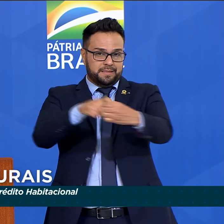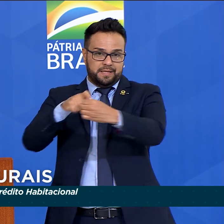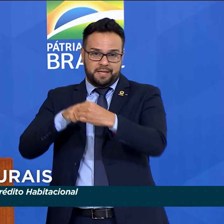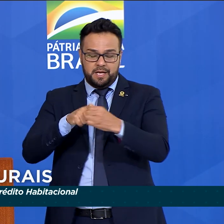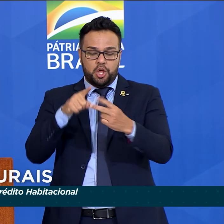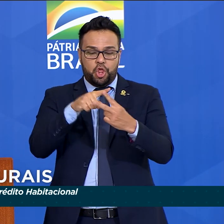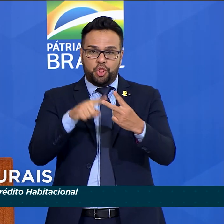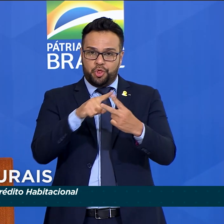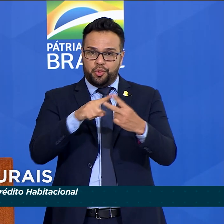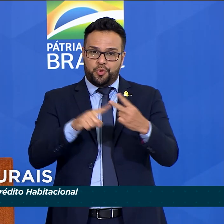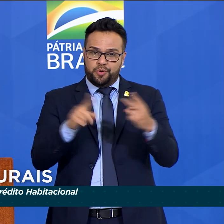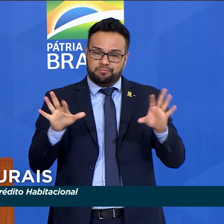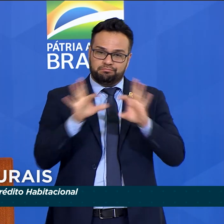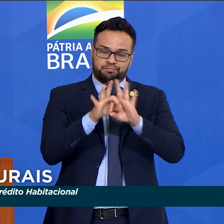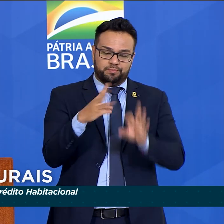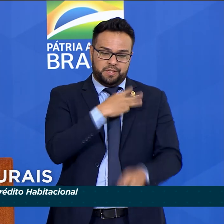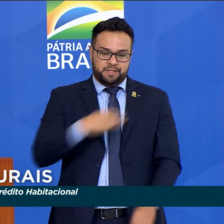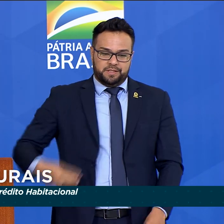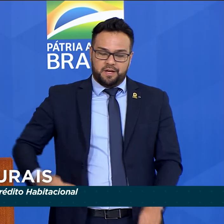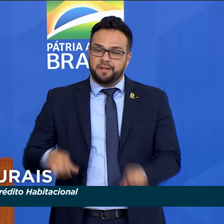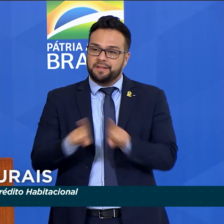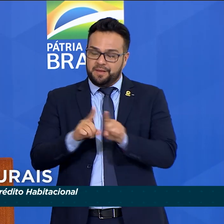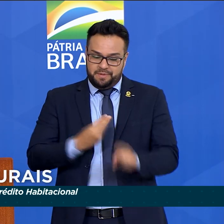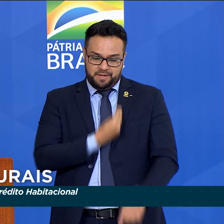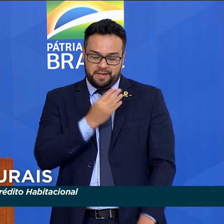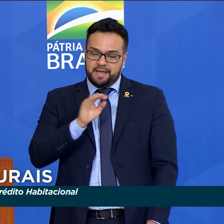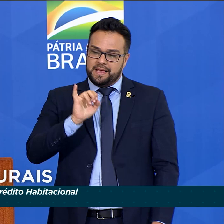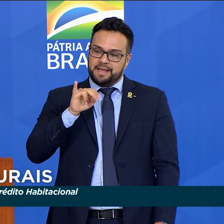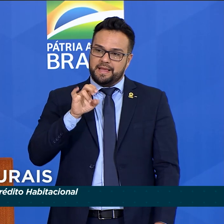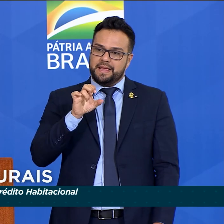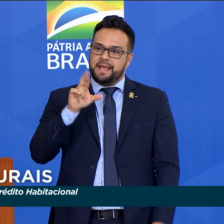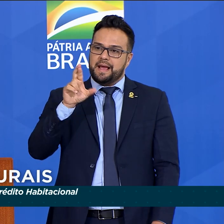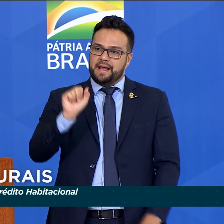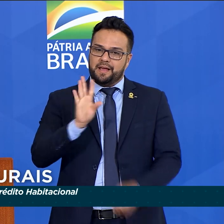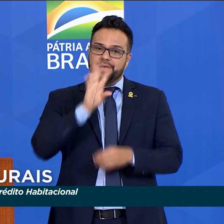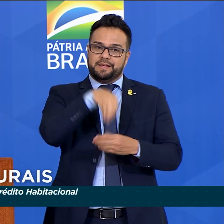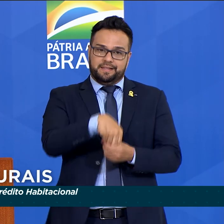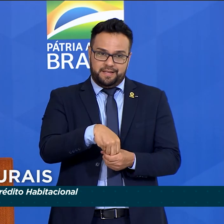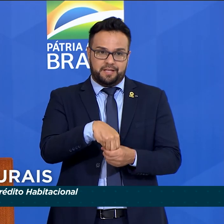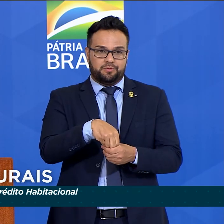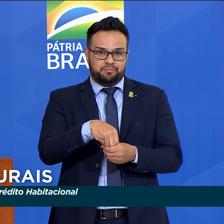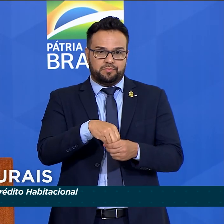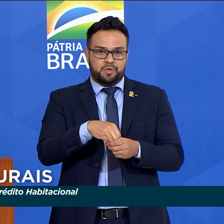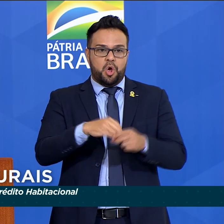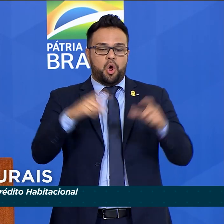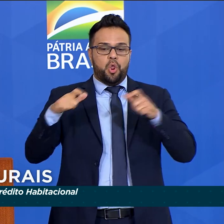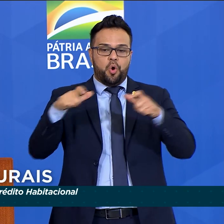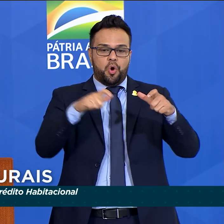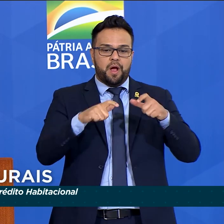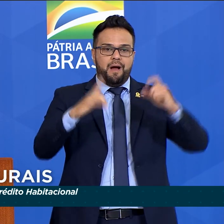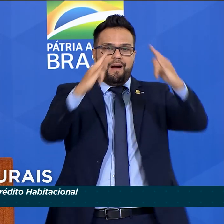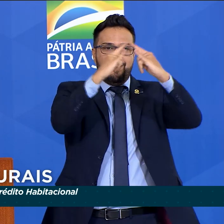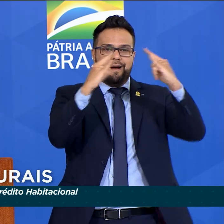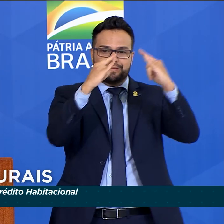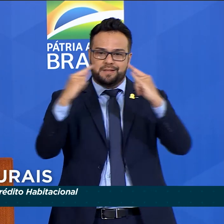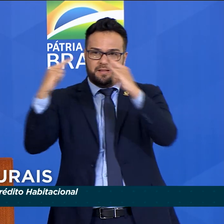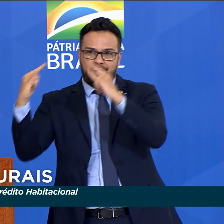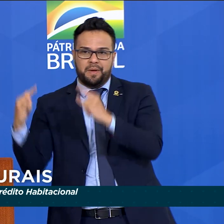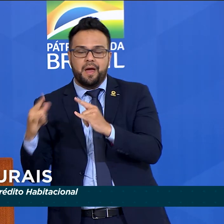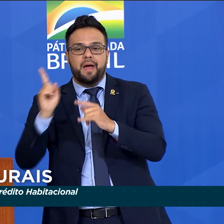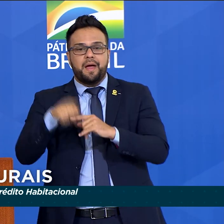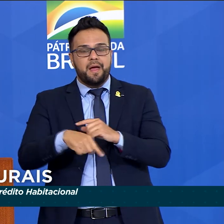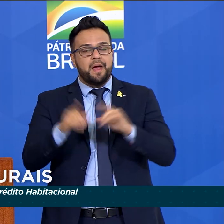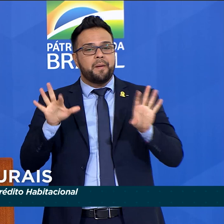dois ministérios, entre o INCRA, a participação do Ministério da Cidadania dentro dos assentamentos, que é uma parceria que visa